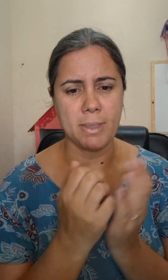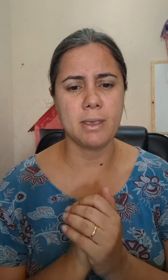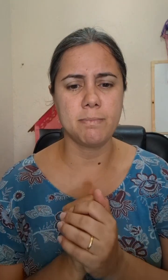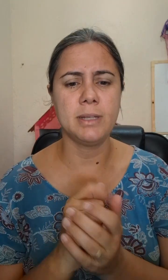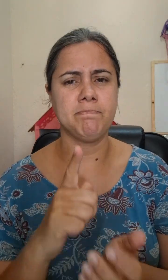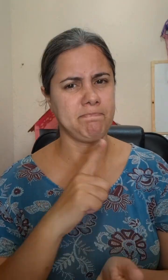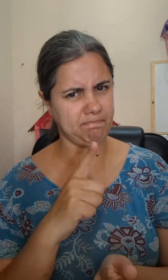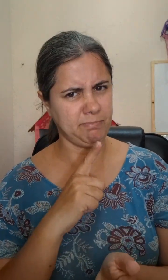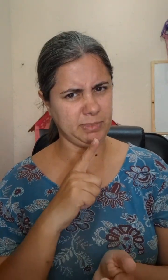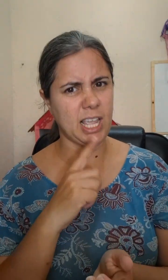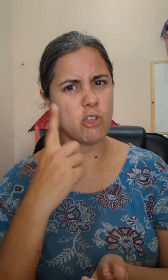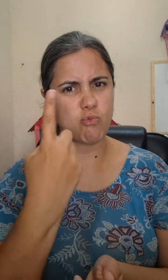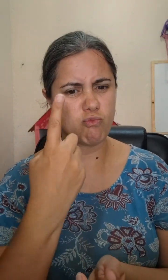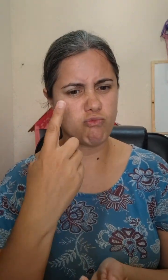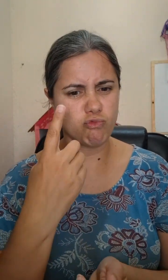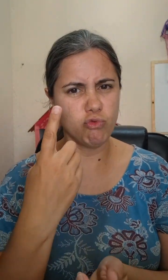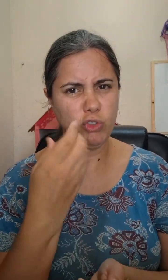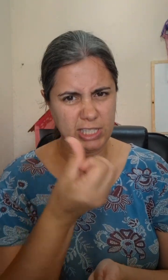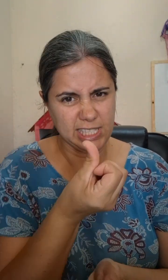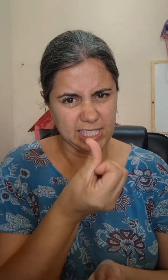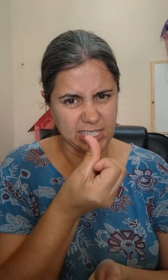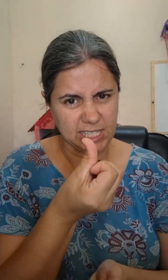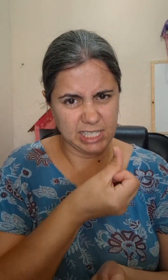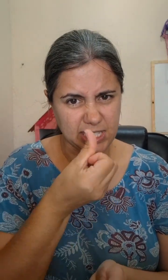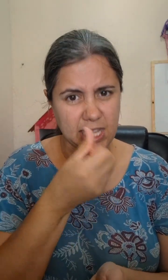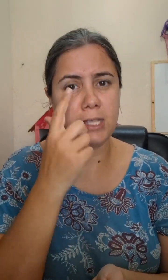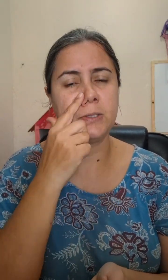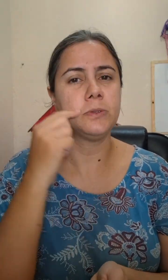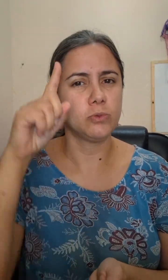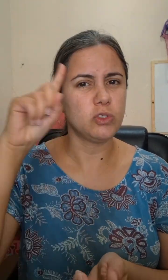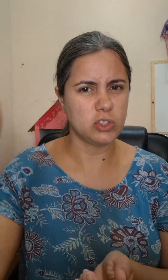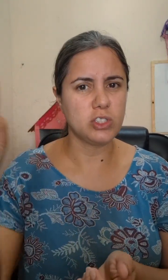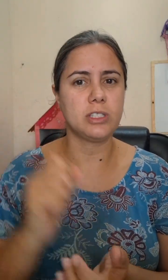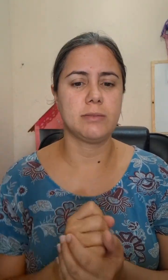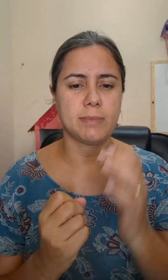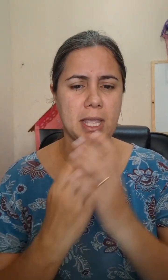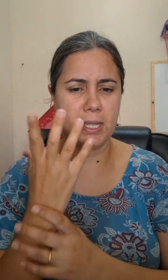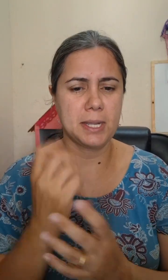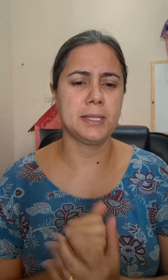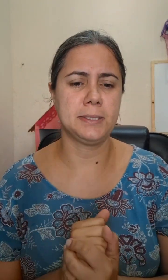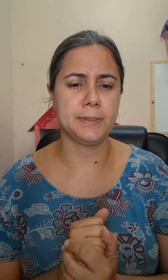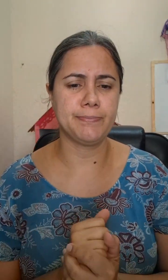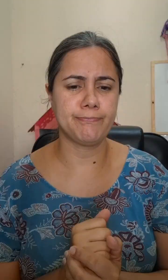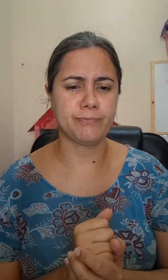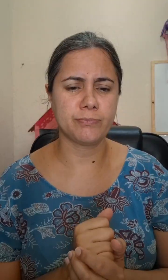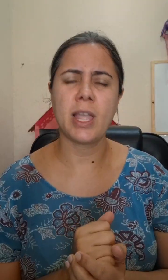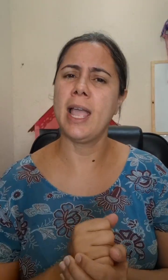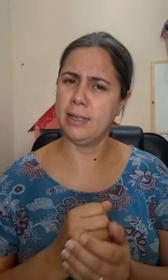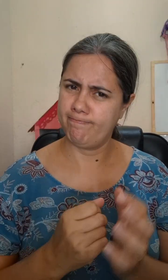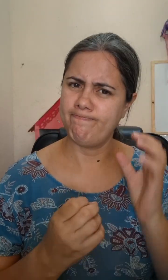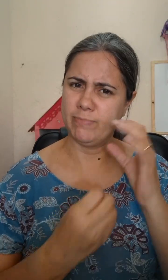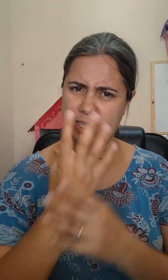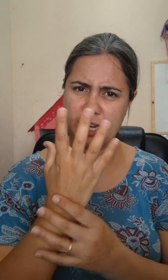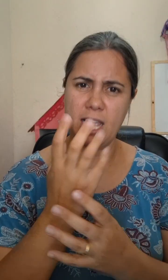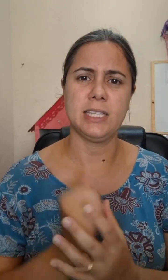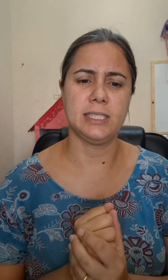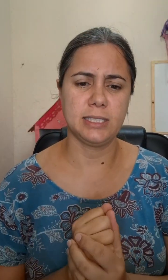leitura, a gente vê, primeiro, no 6º dia, Primeiro, a criação dos